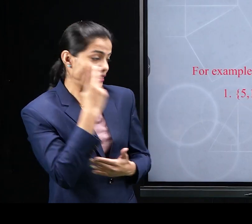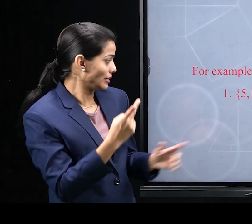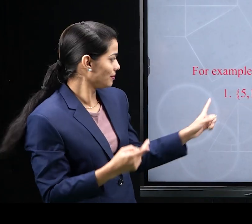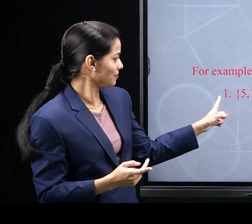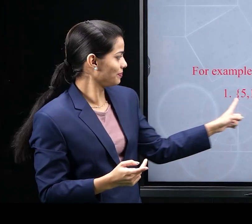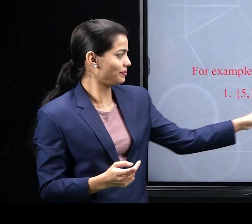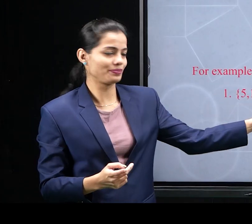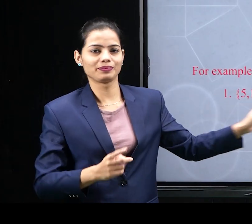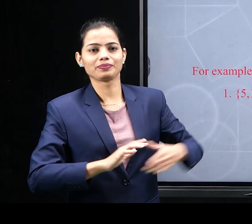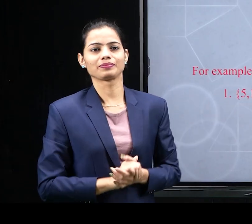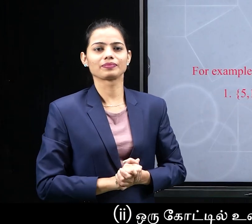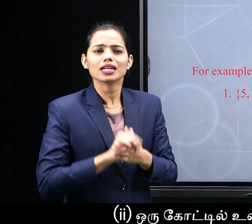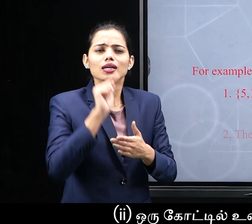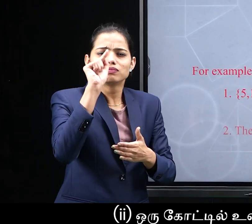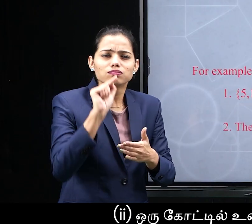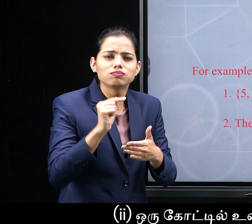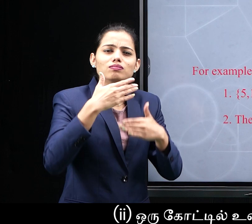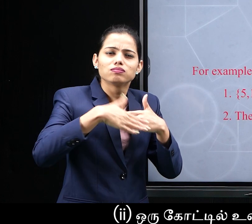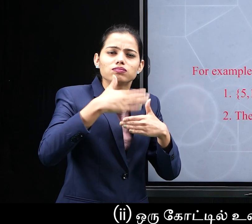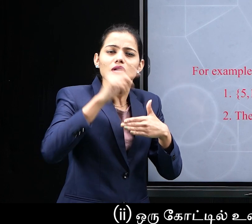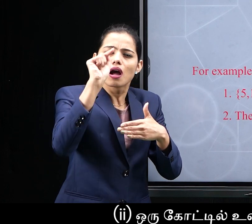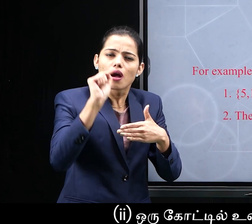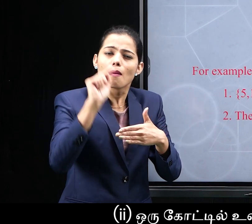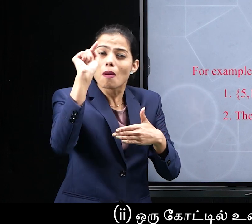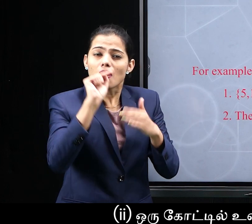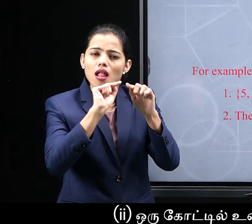10, 15 ஒரு கோட்டில் உள்ள அனைத்து புள்ளிகளின் கணம்.